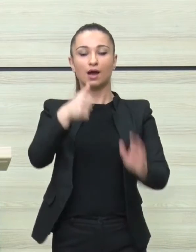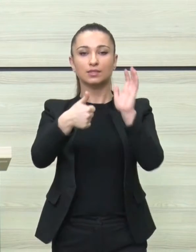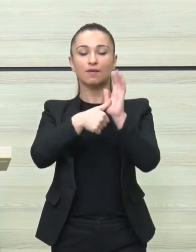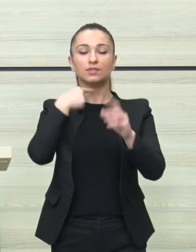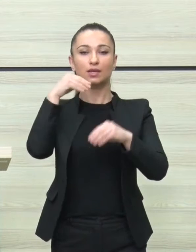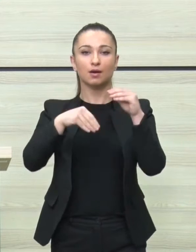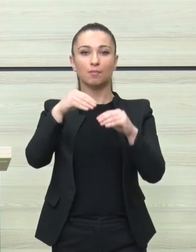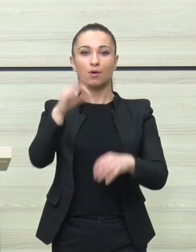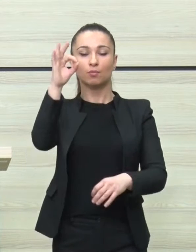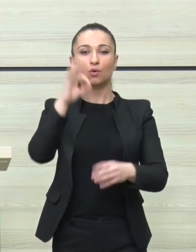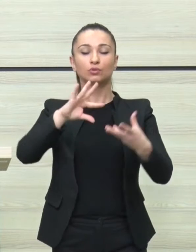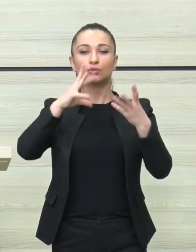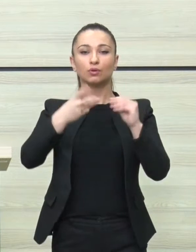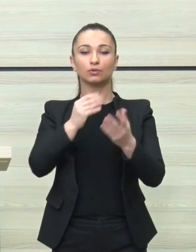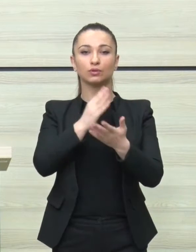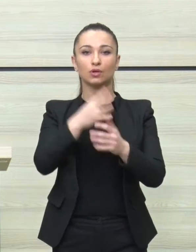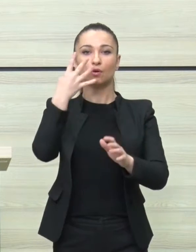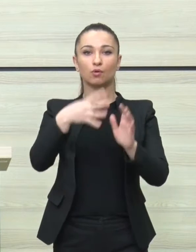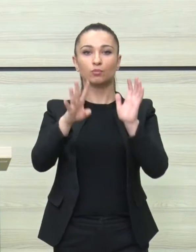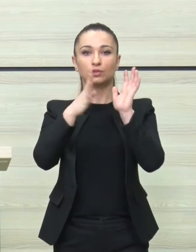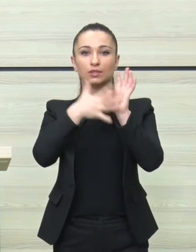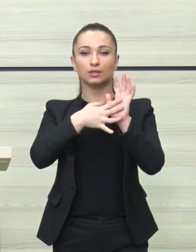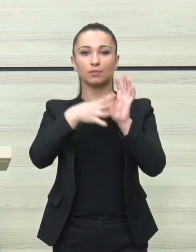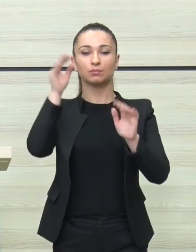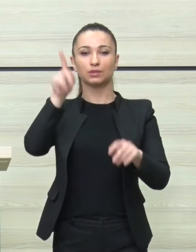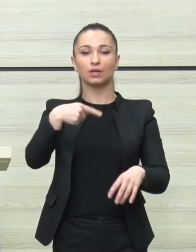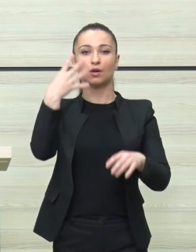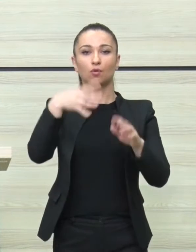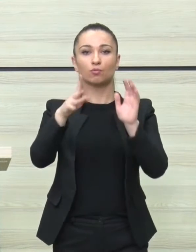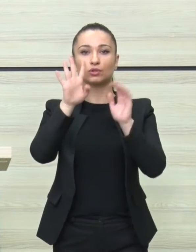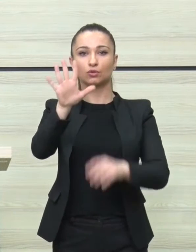1,147,106 ხმა, ხოლო პროცენტულად